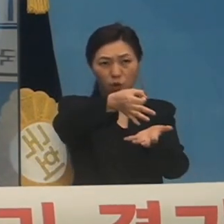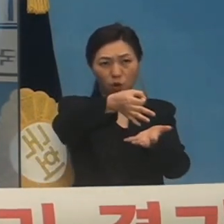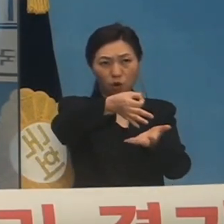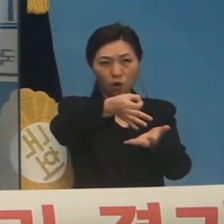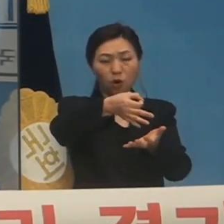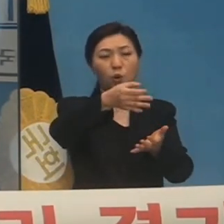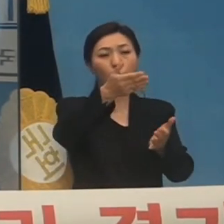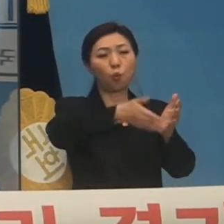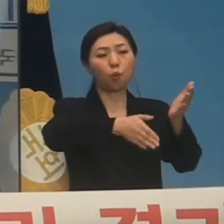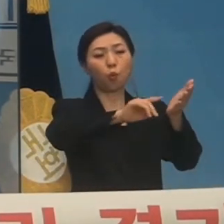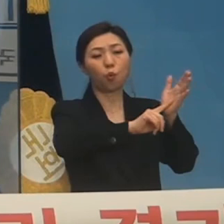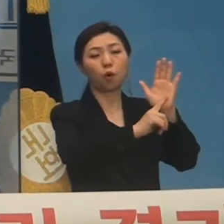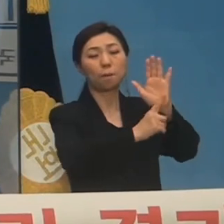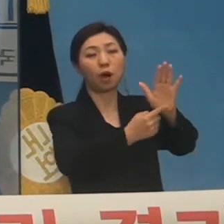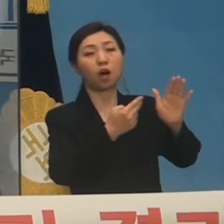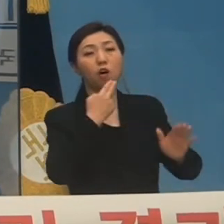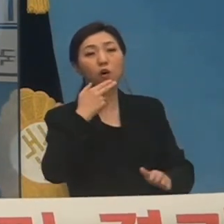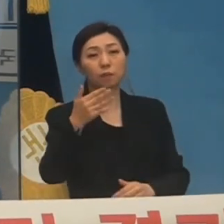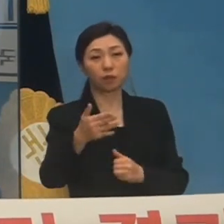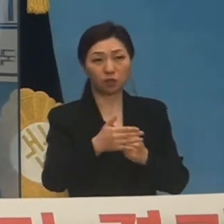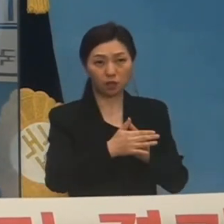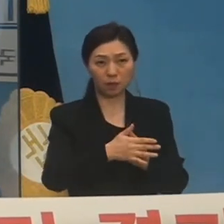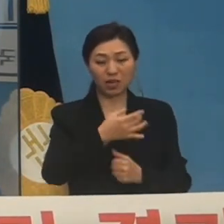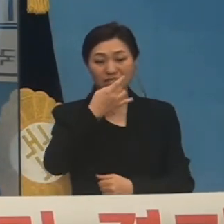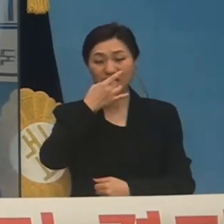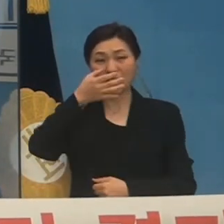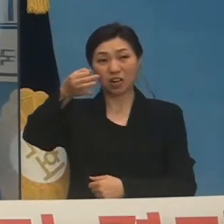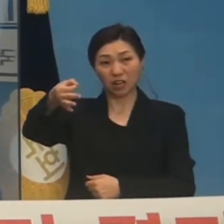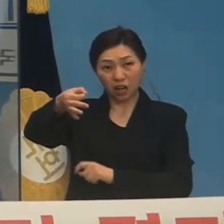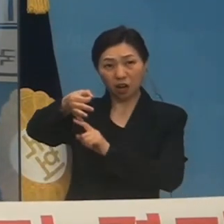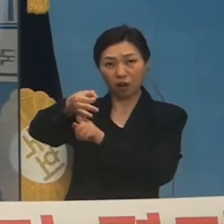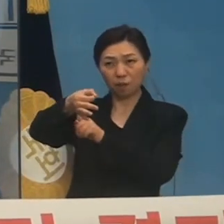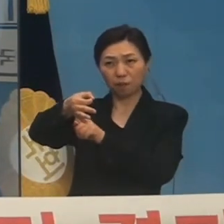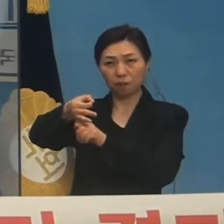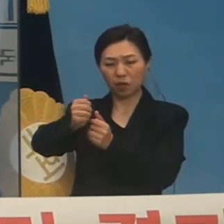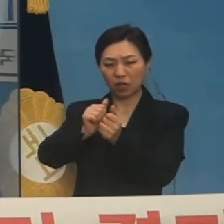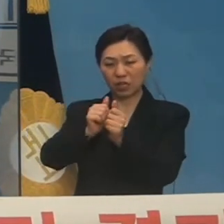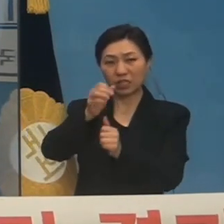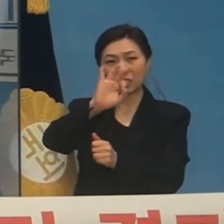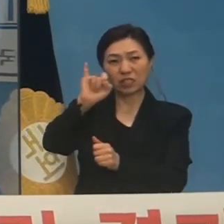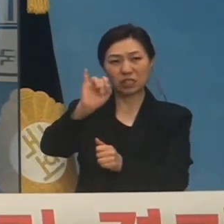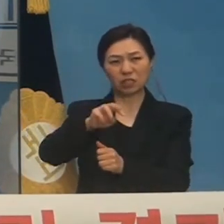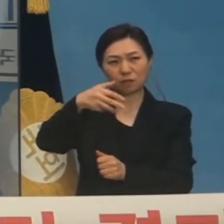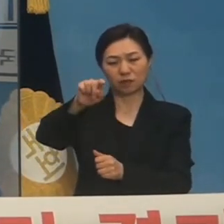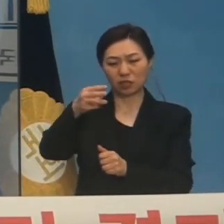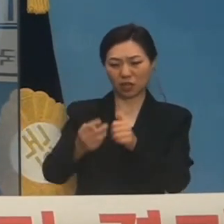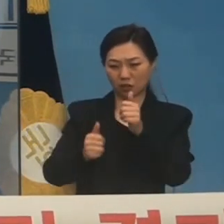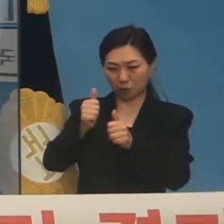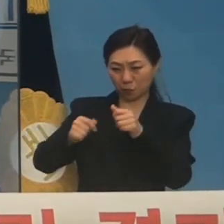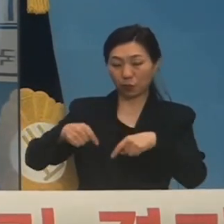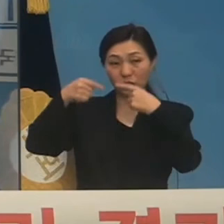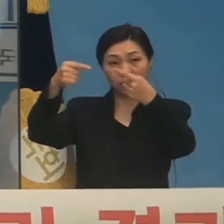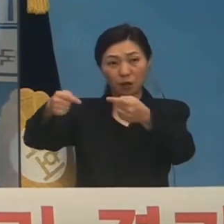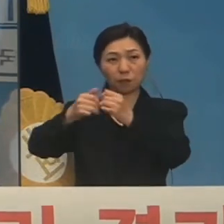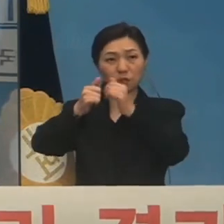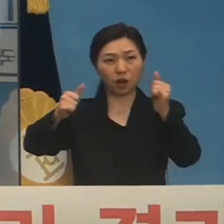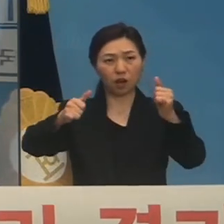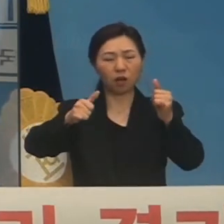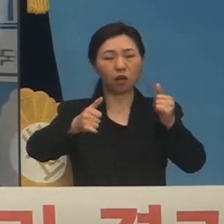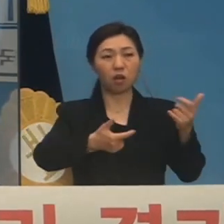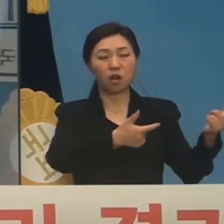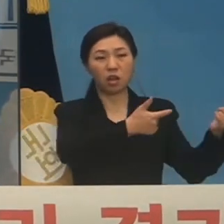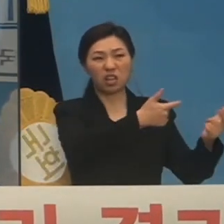공개하지 않았기 때문에 쌀 시장 격리국 입찰에 참여한 농민들은 대규모